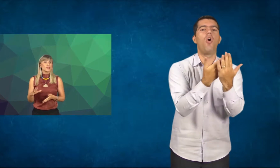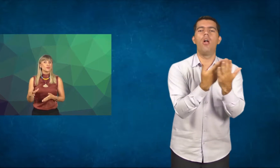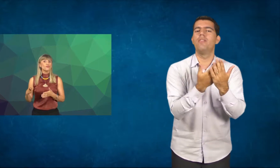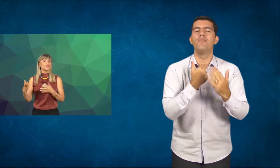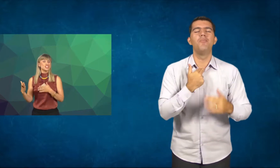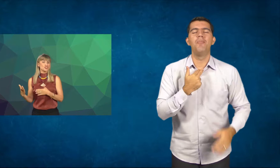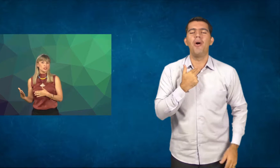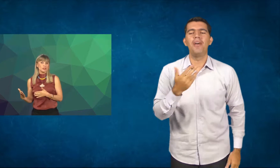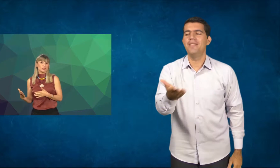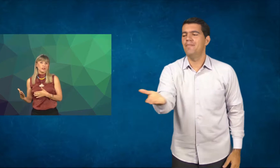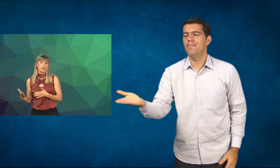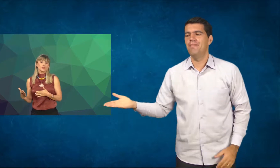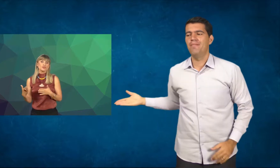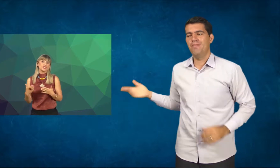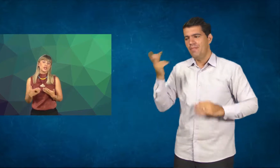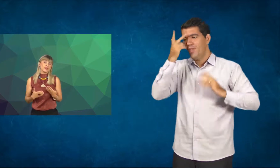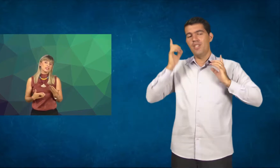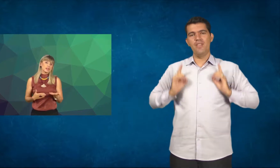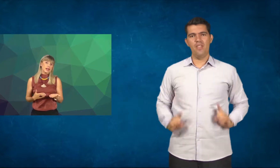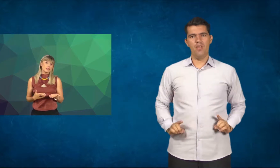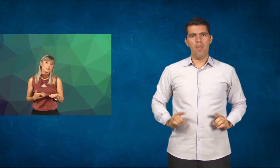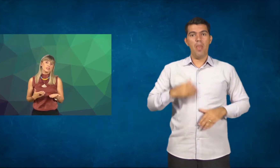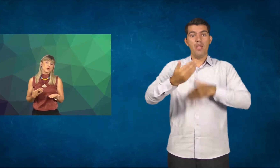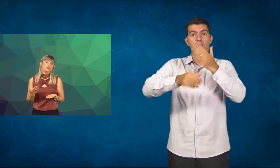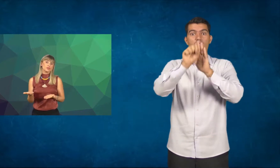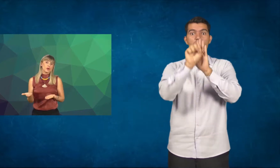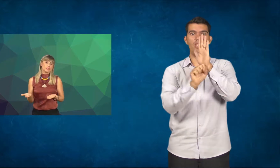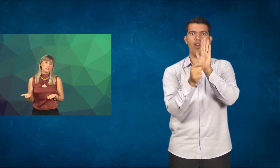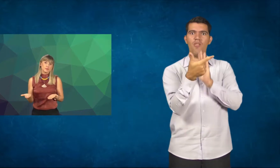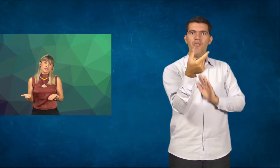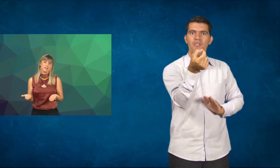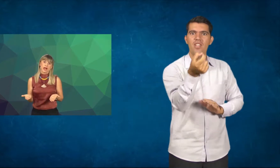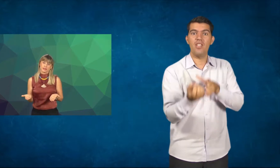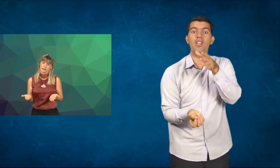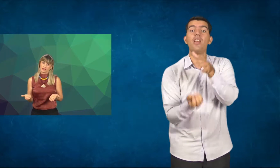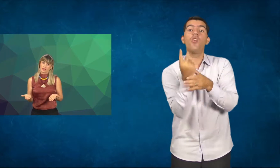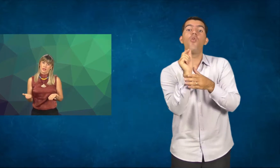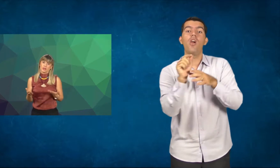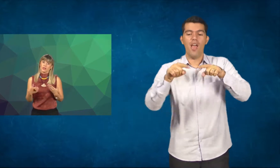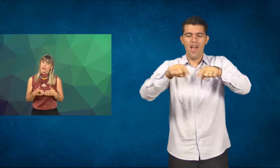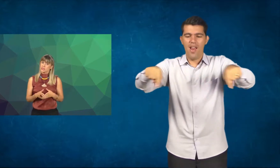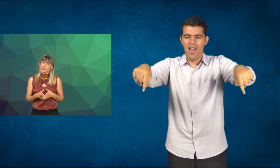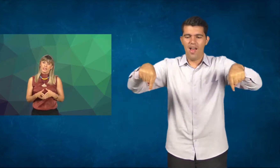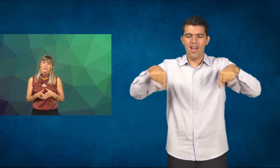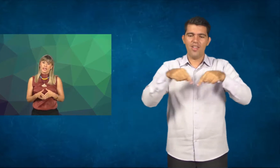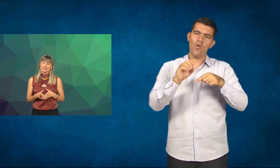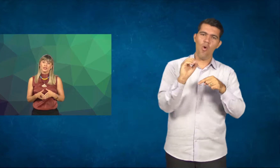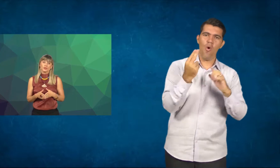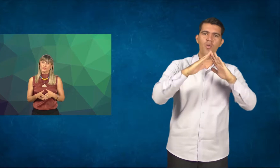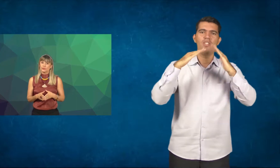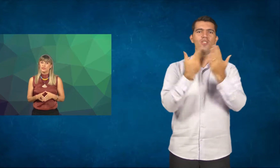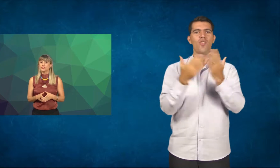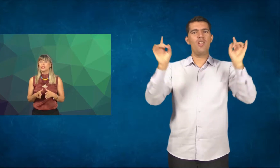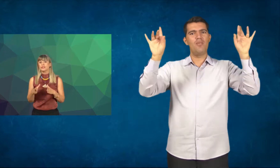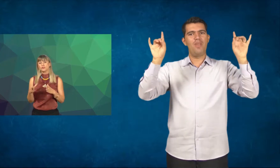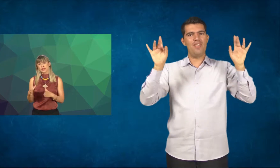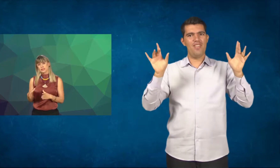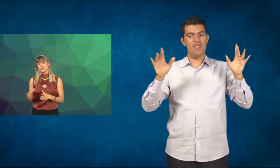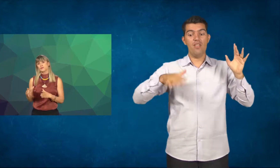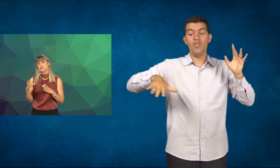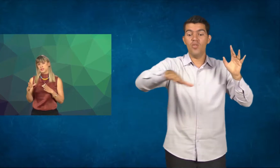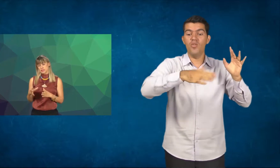somente no século XX que surgiram as classes ou escolas especiais, e essa modalidade ganhou o nome